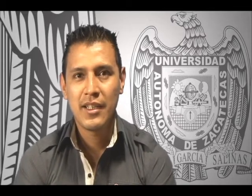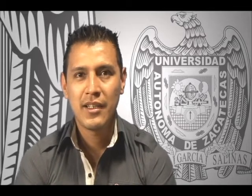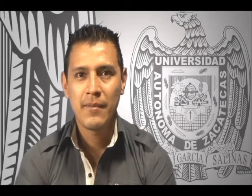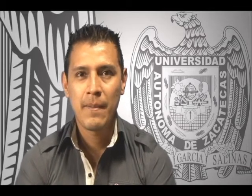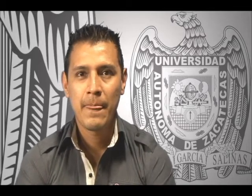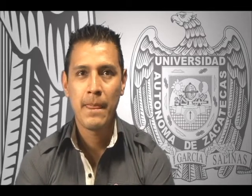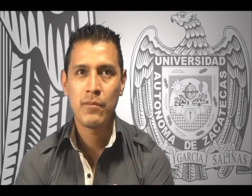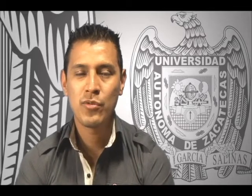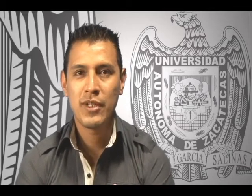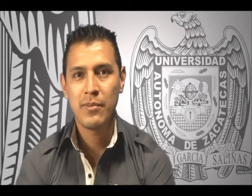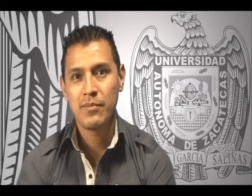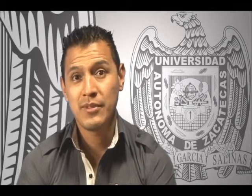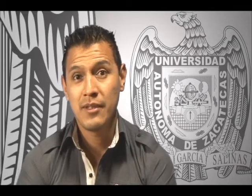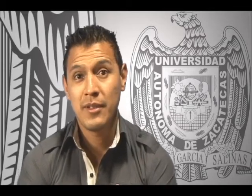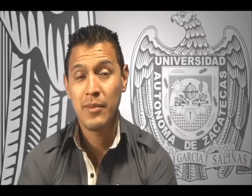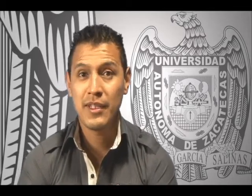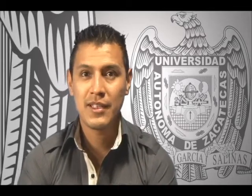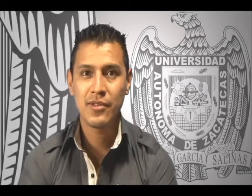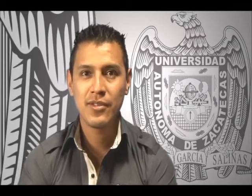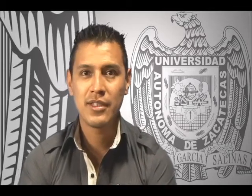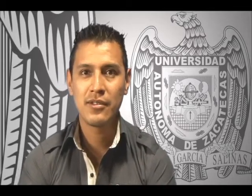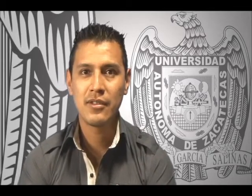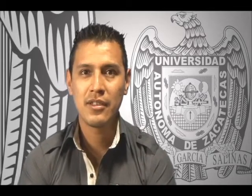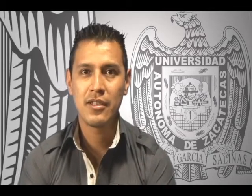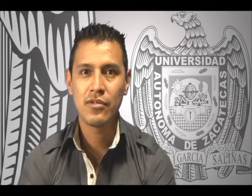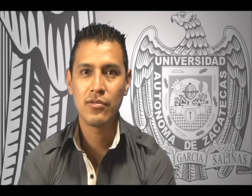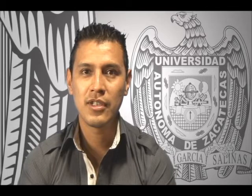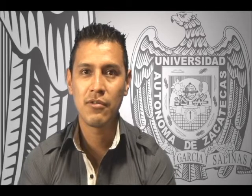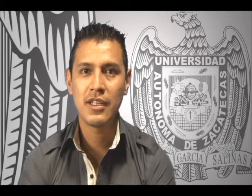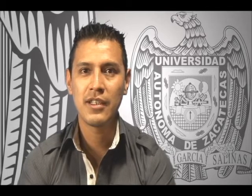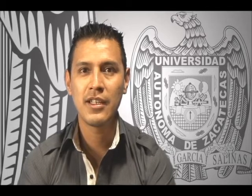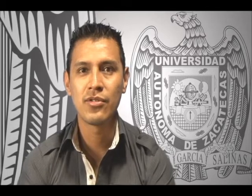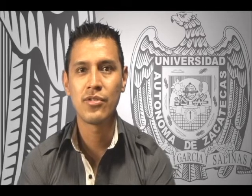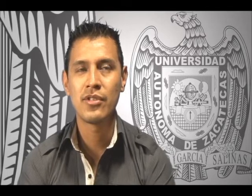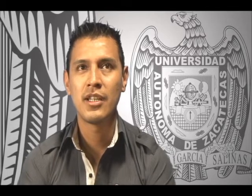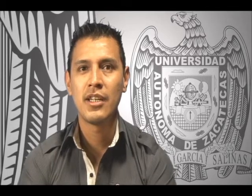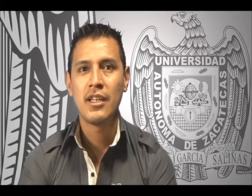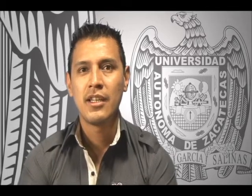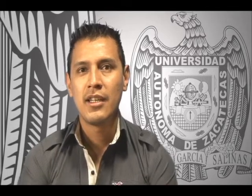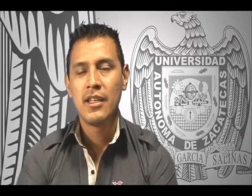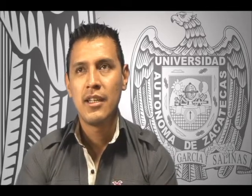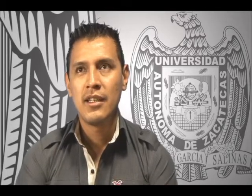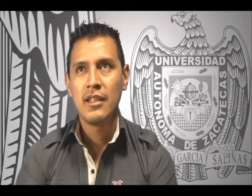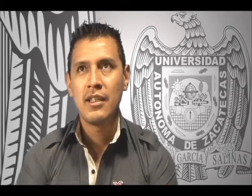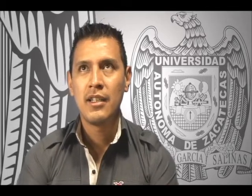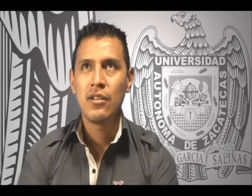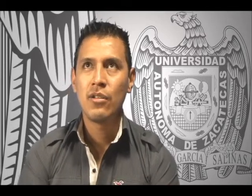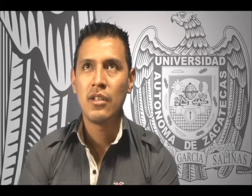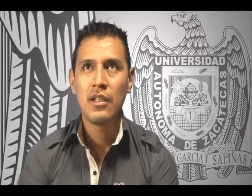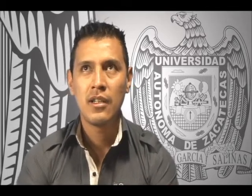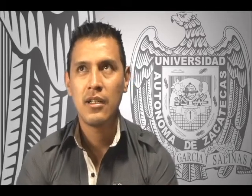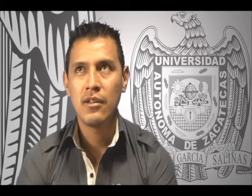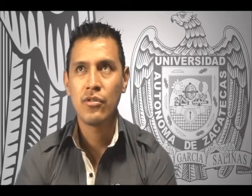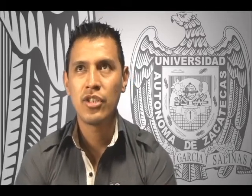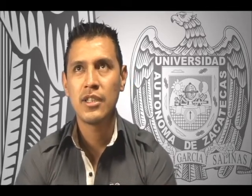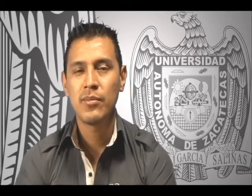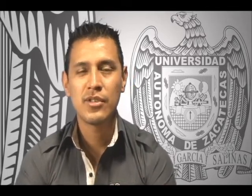pues para saber pedir las cosas, ¿no? En su lenguaje de ellos. El 80%